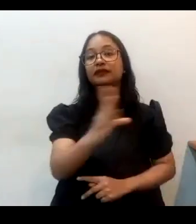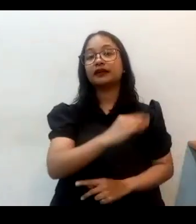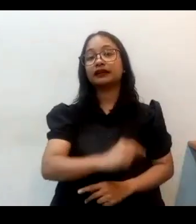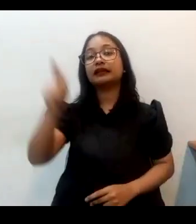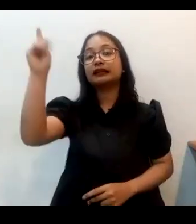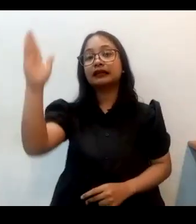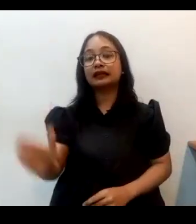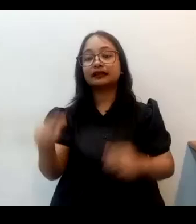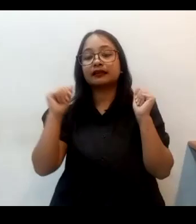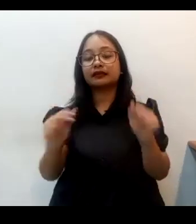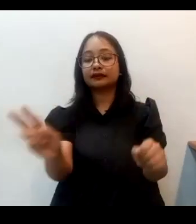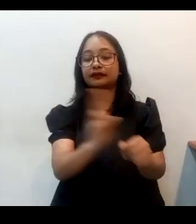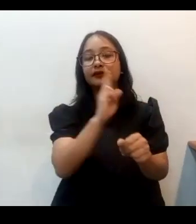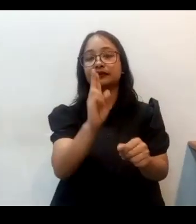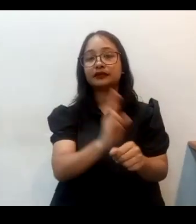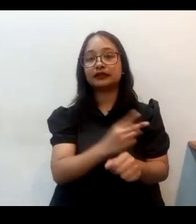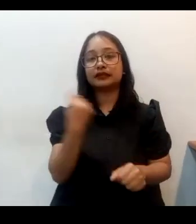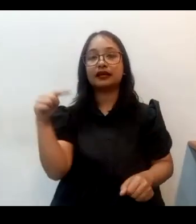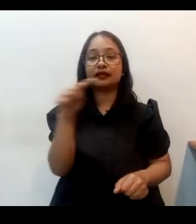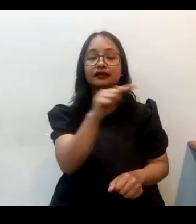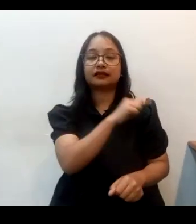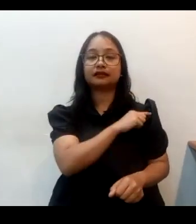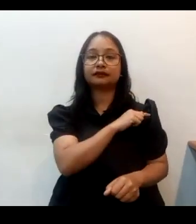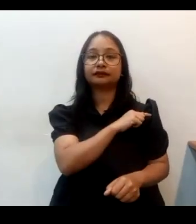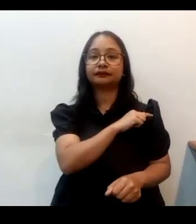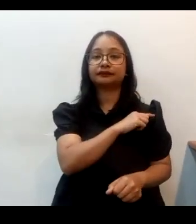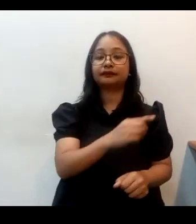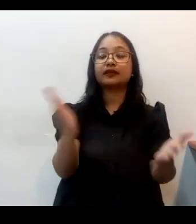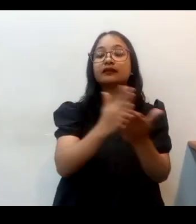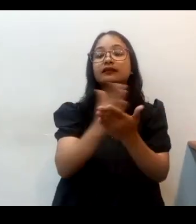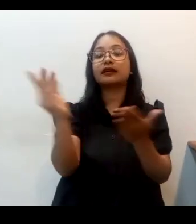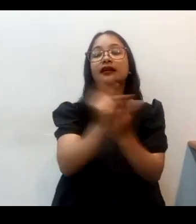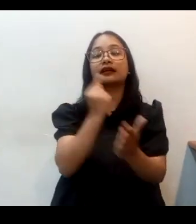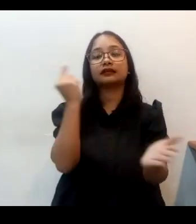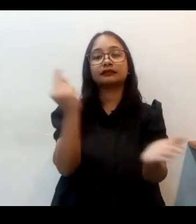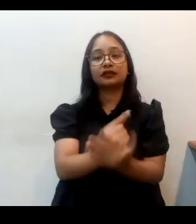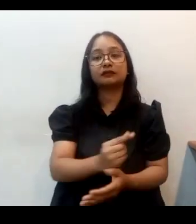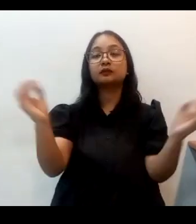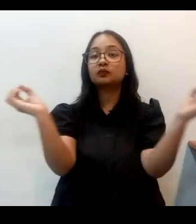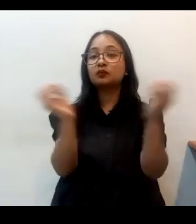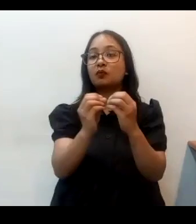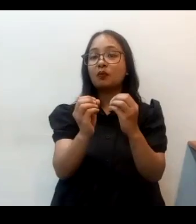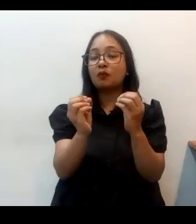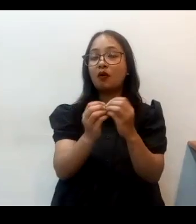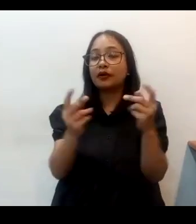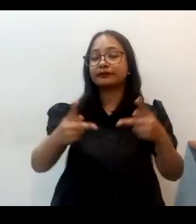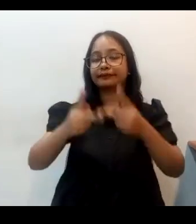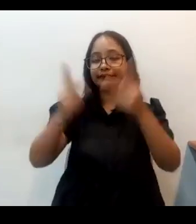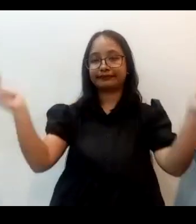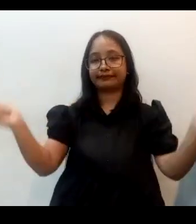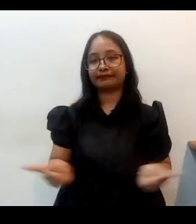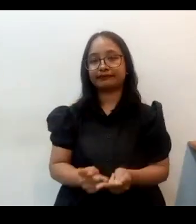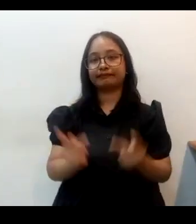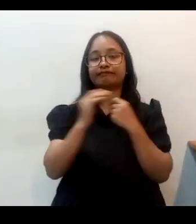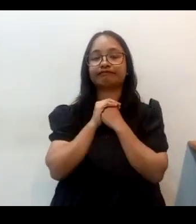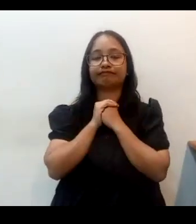to preach the gospel more provinces. Kaya kaya iligtas ng Diyos mas marami pang tao at kaya niya po tayong gamitin